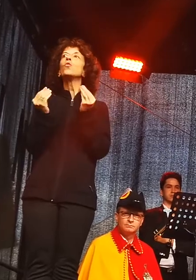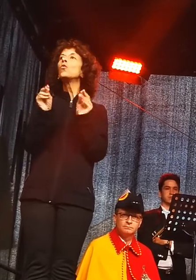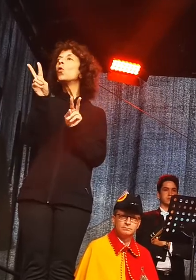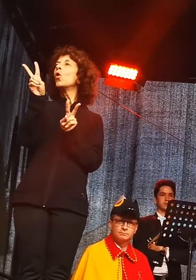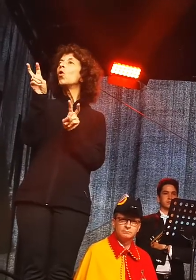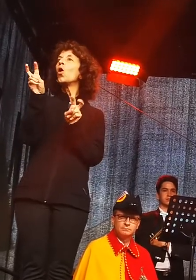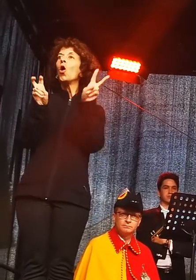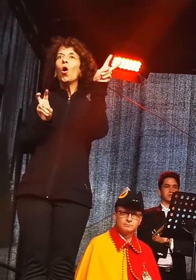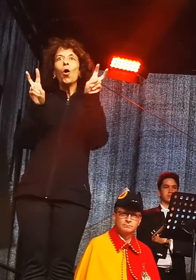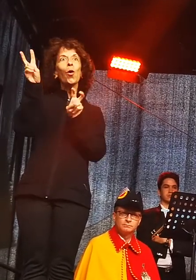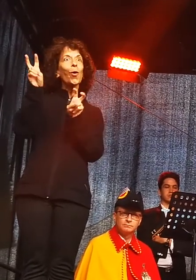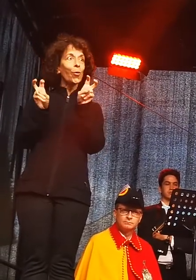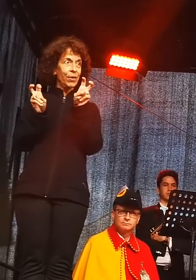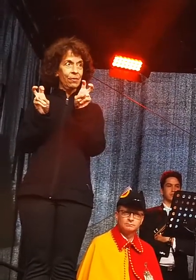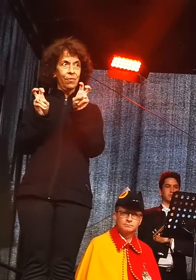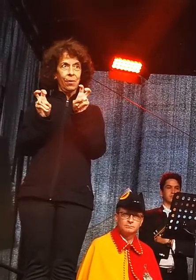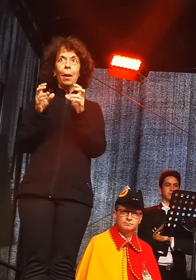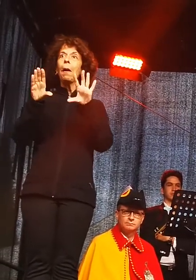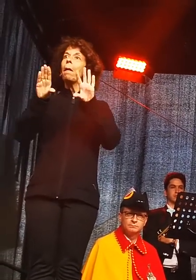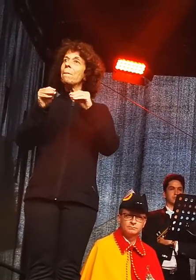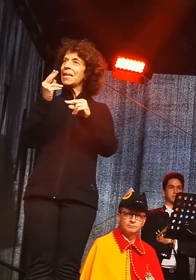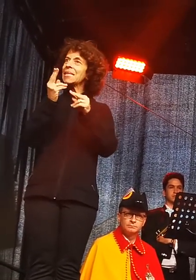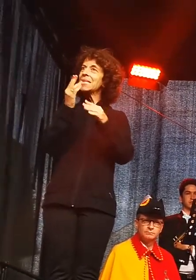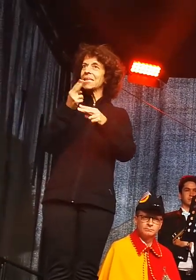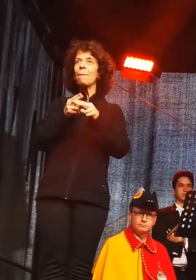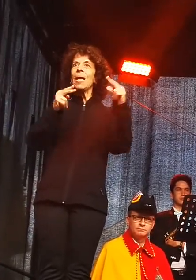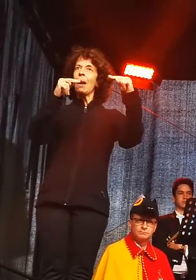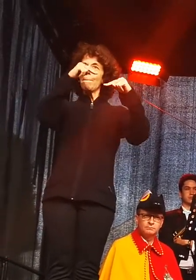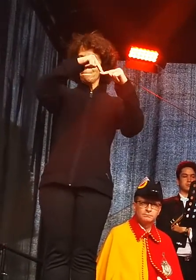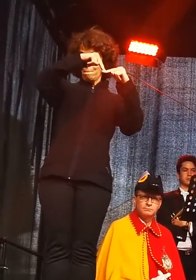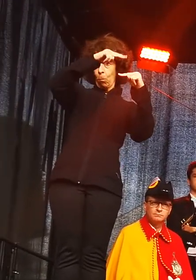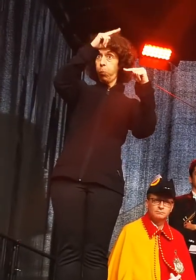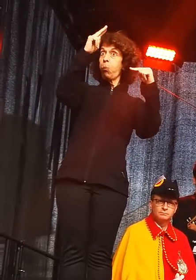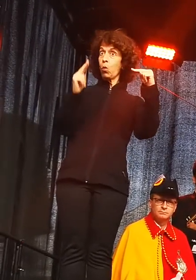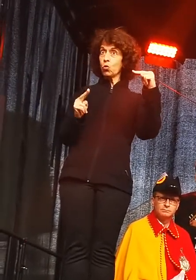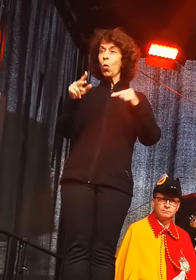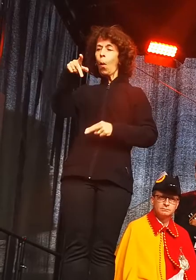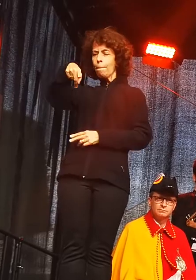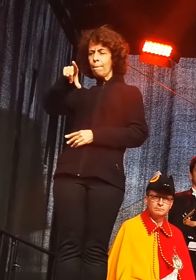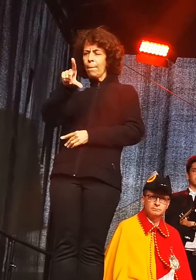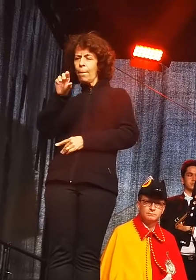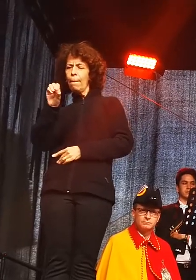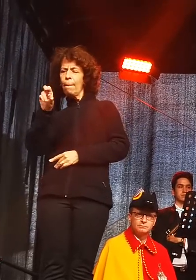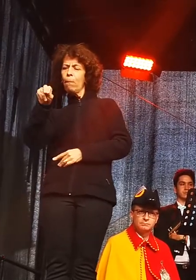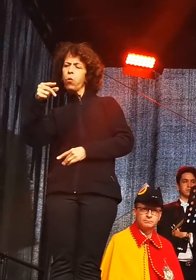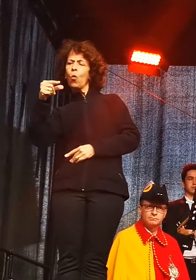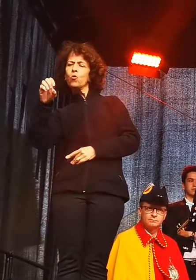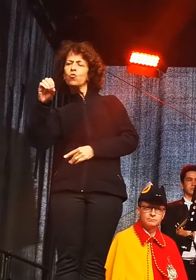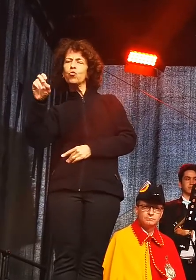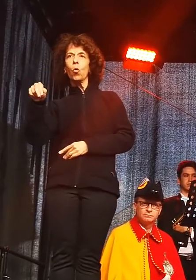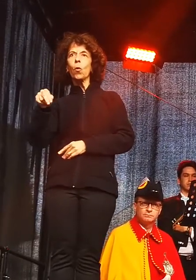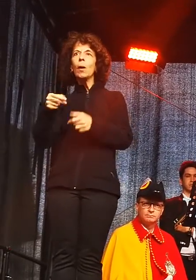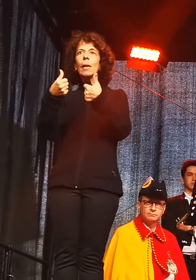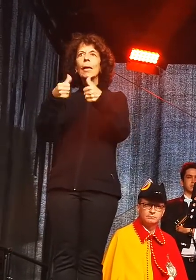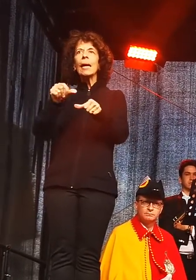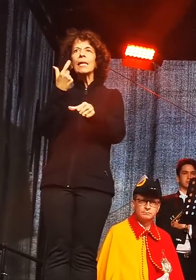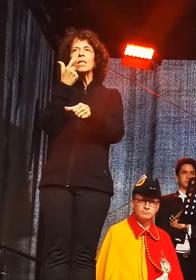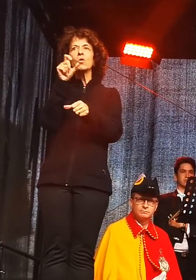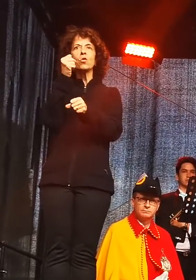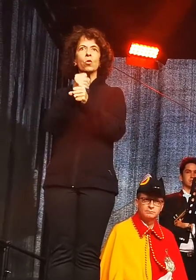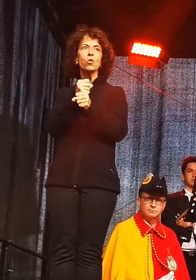vives. Et sur ce site du Plongeon, ces premiers habitants vont rester plus de 200 ans,